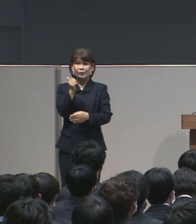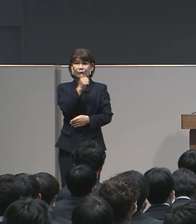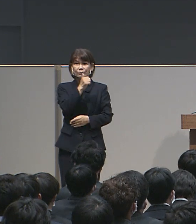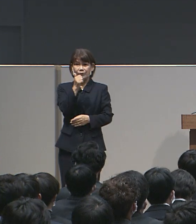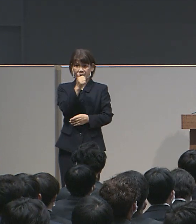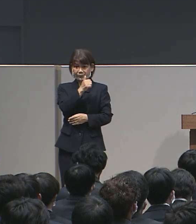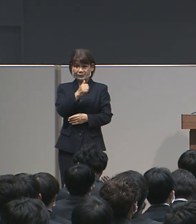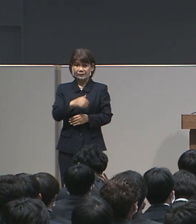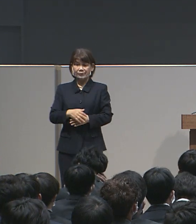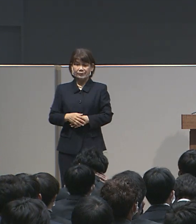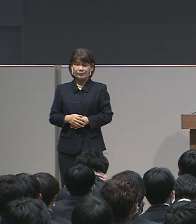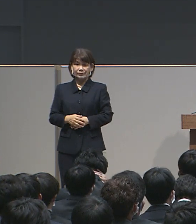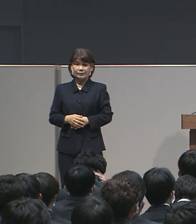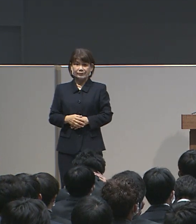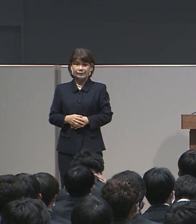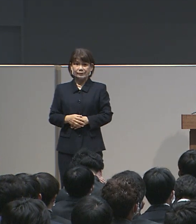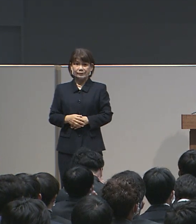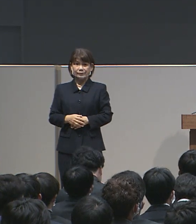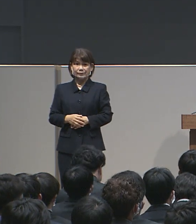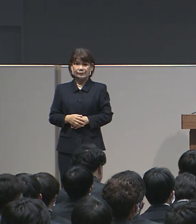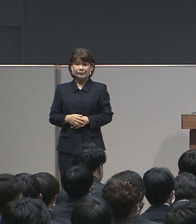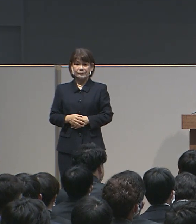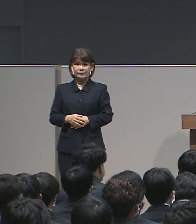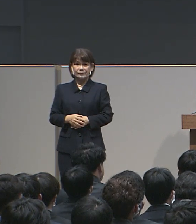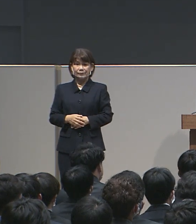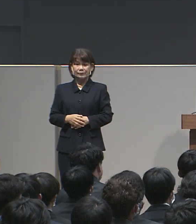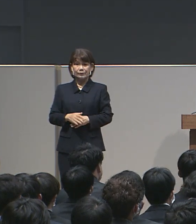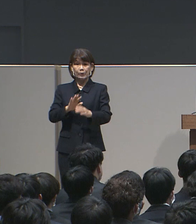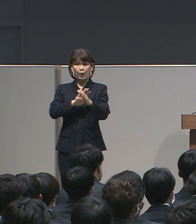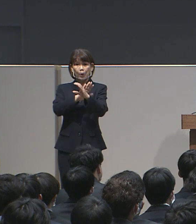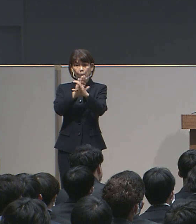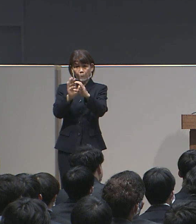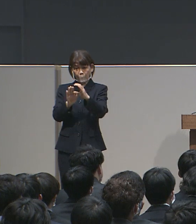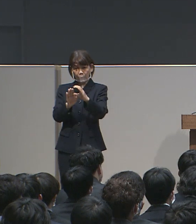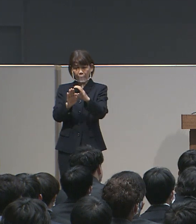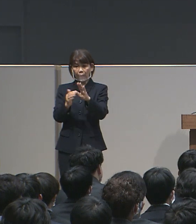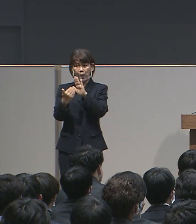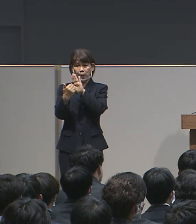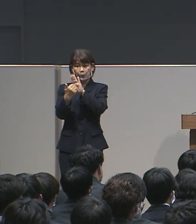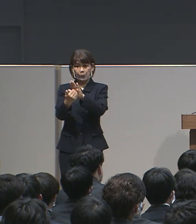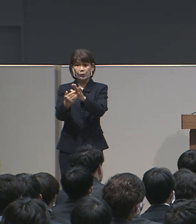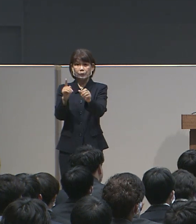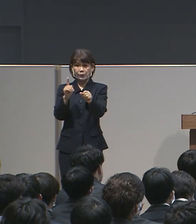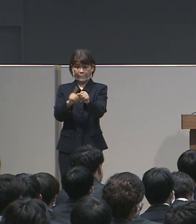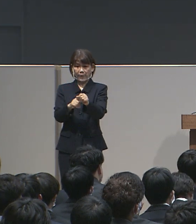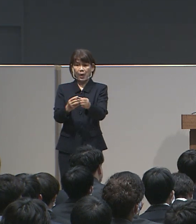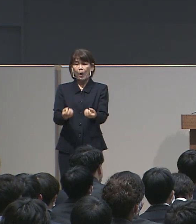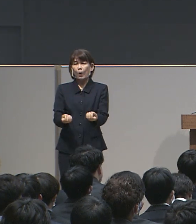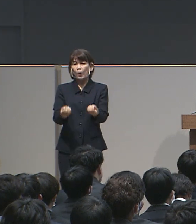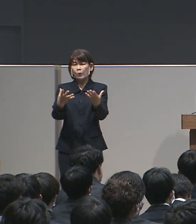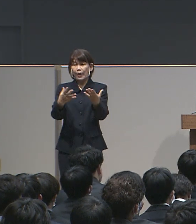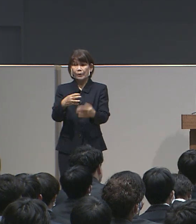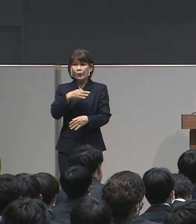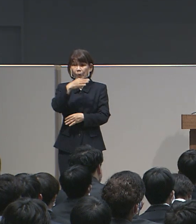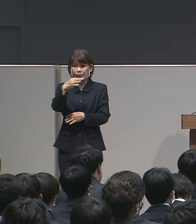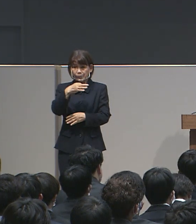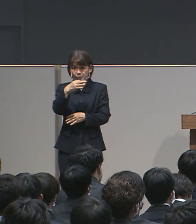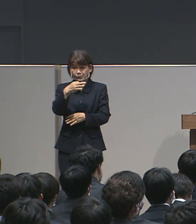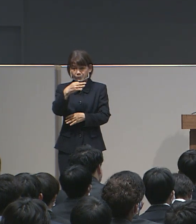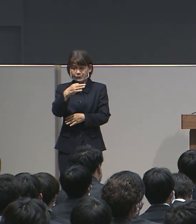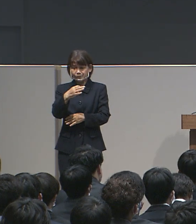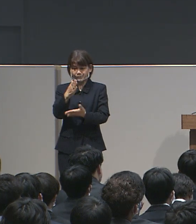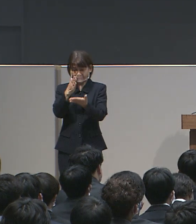をさせていただきますなおコロナ対策のためお祝い等のご発声はお控え